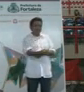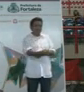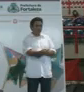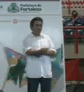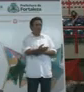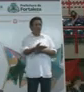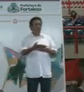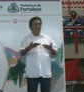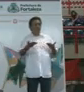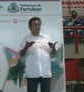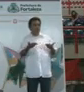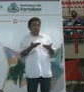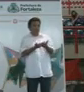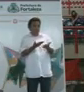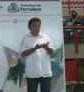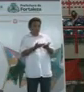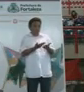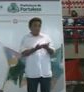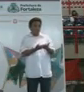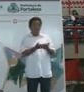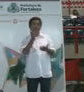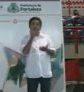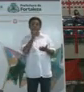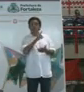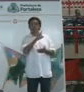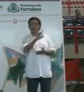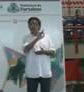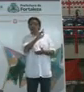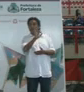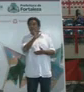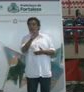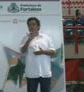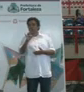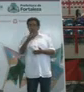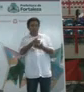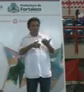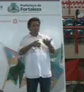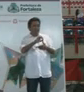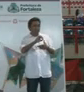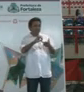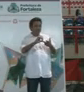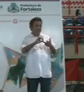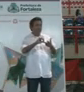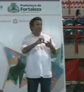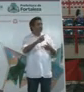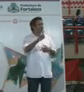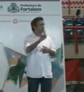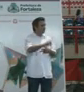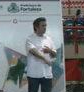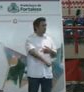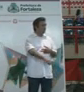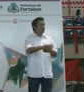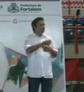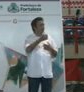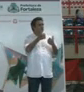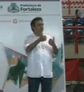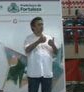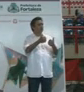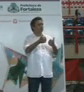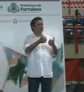nossa aula de hoje, o sucesso de vocês na prova do Enem vai ser bem